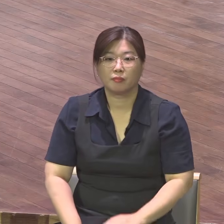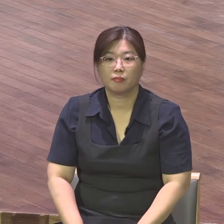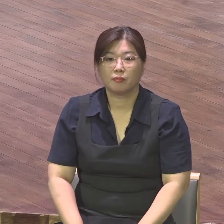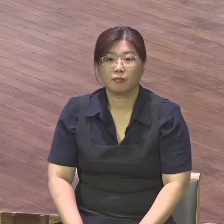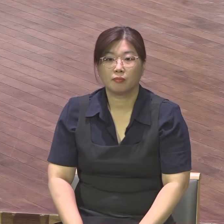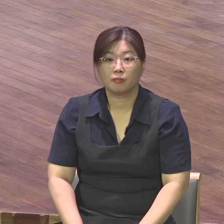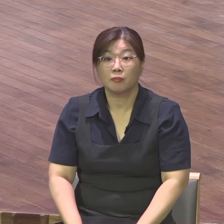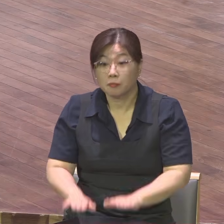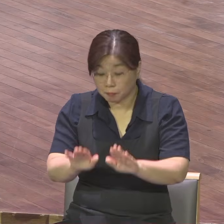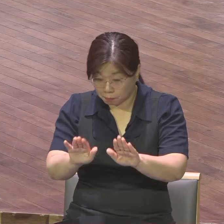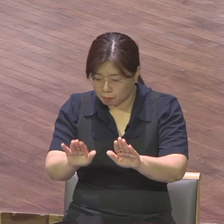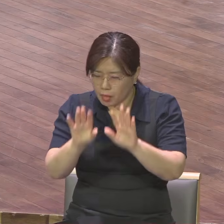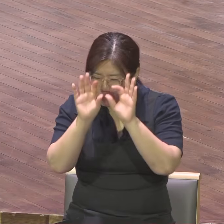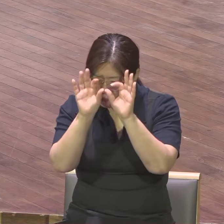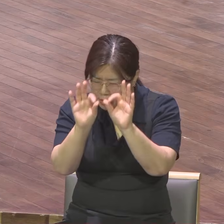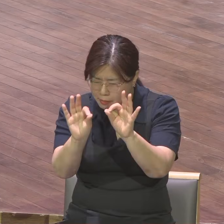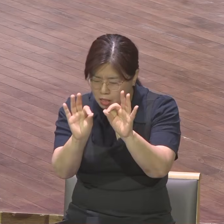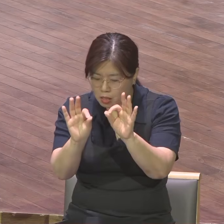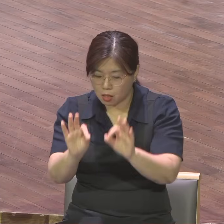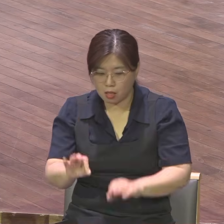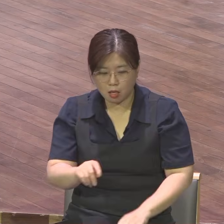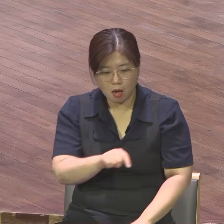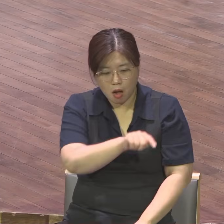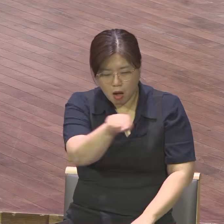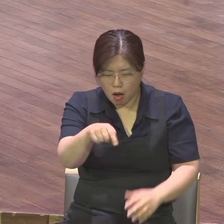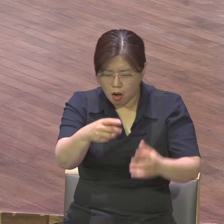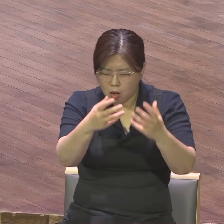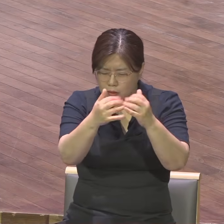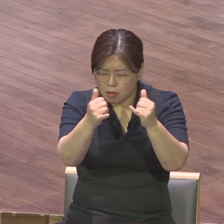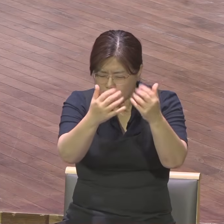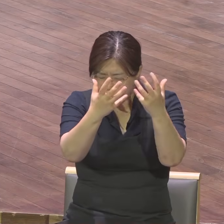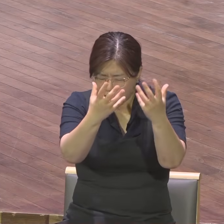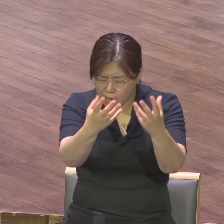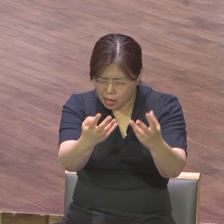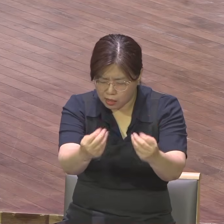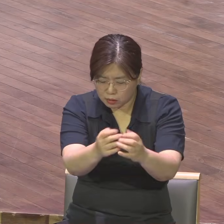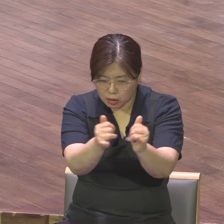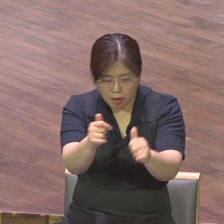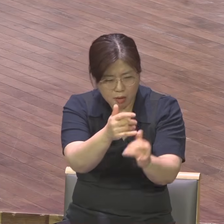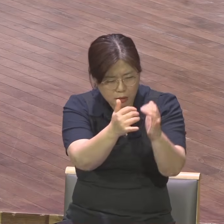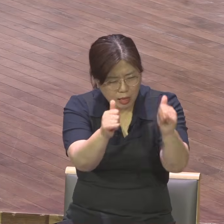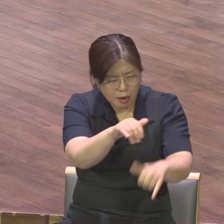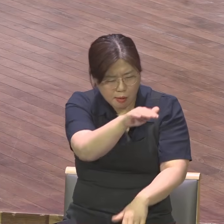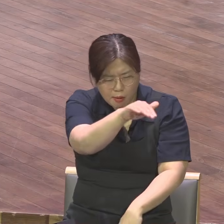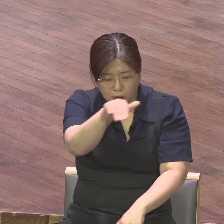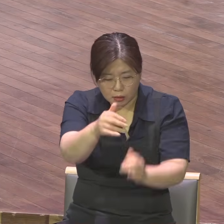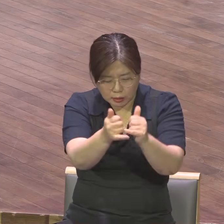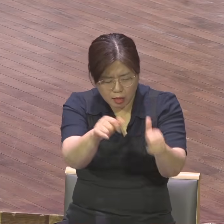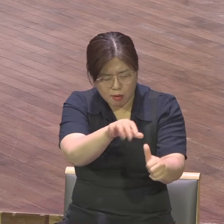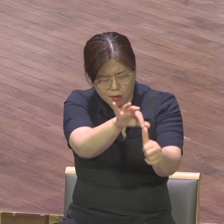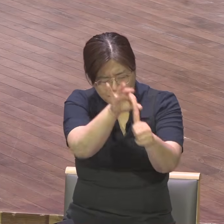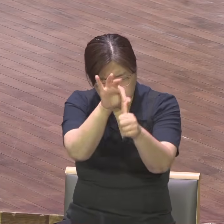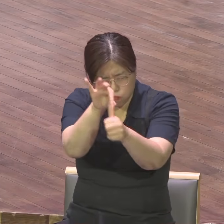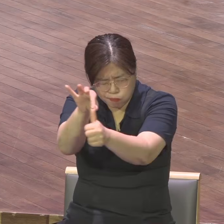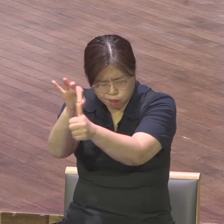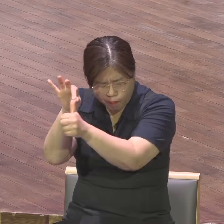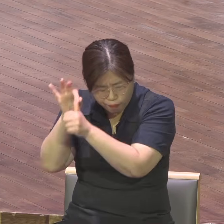많은 사람을 옳은 대로 돌아간 사람, 하늘에 비치는 별처럼 영원히 빛나리.